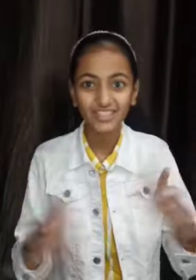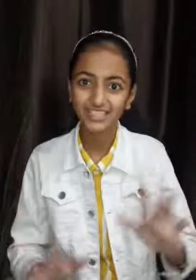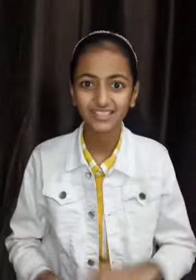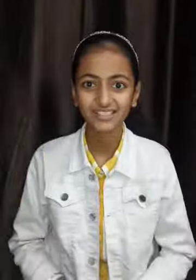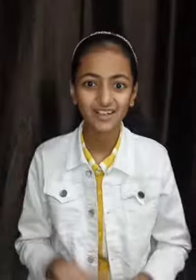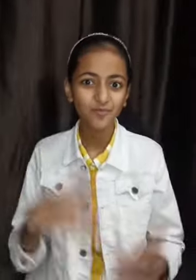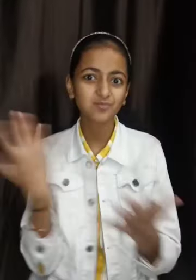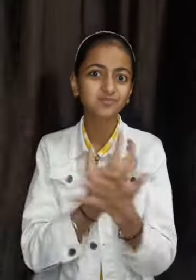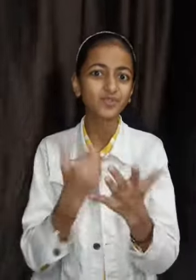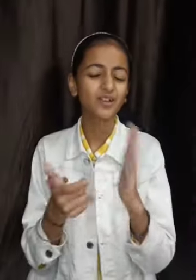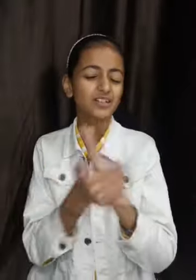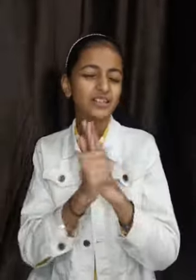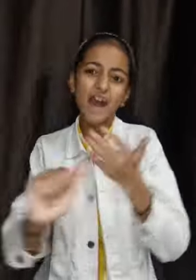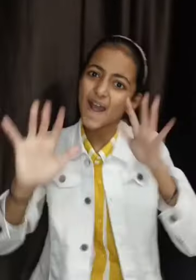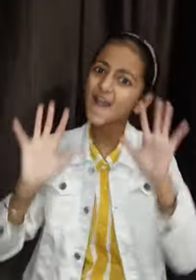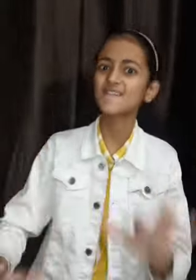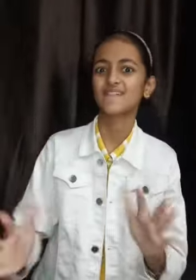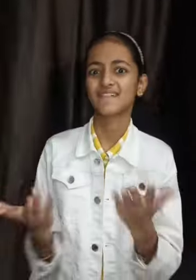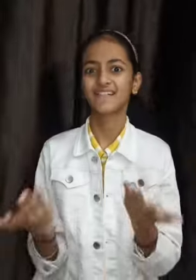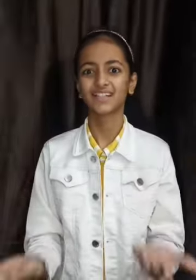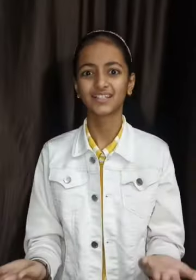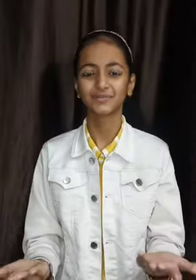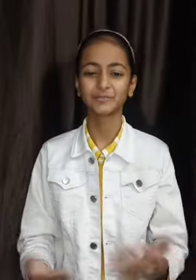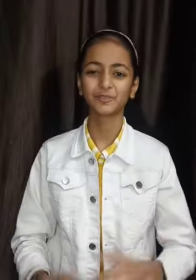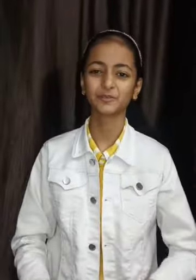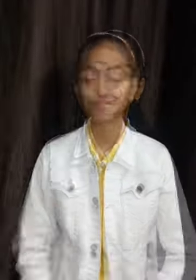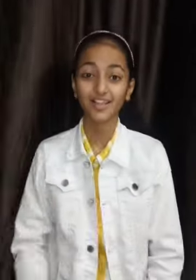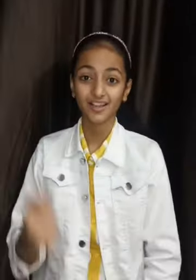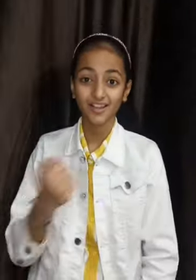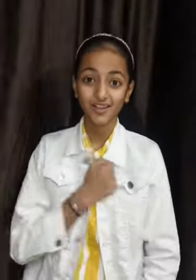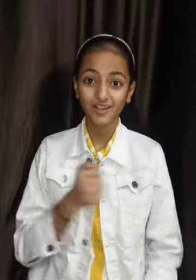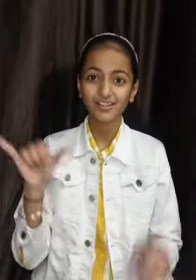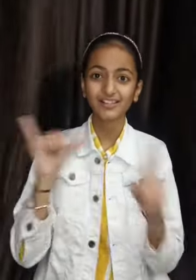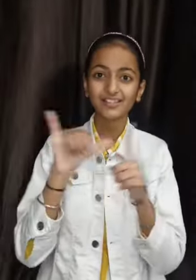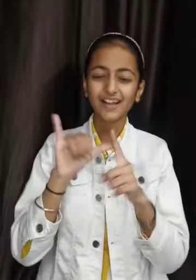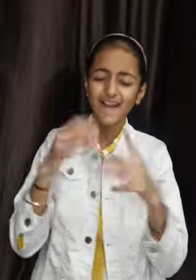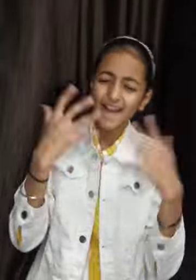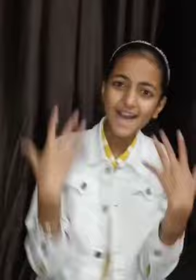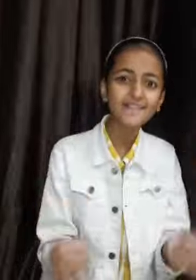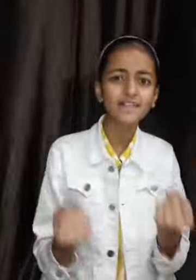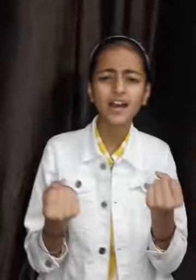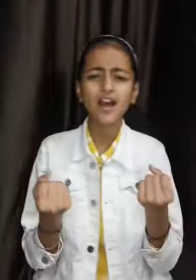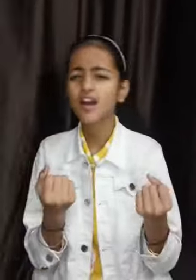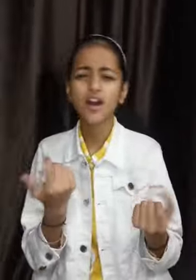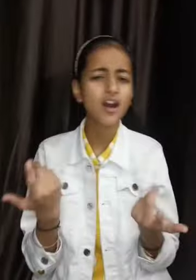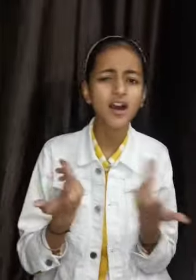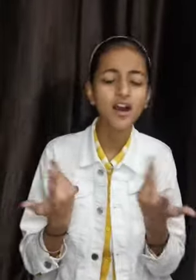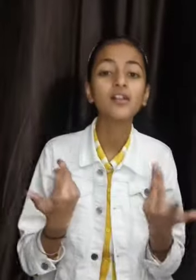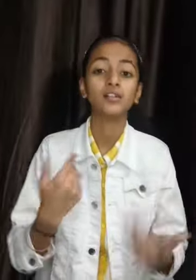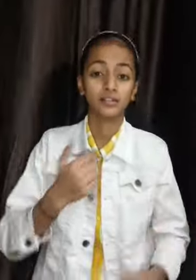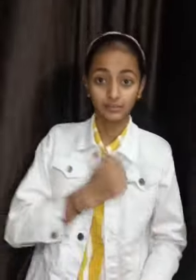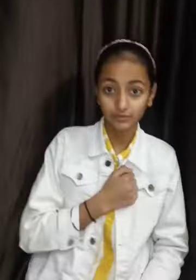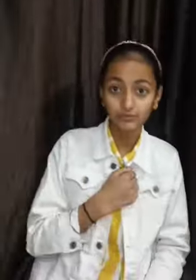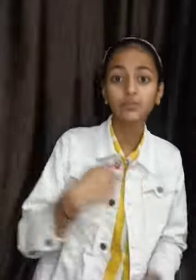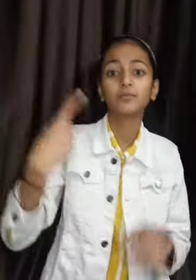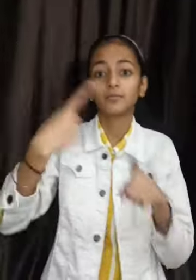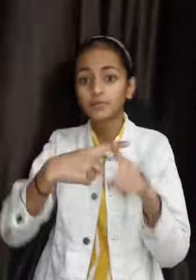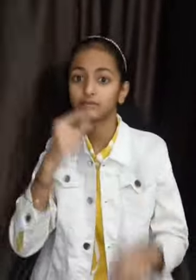यह वीडियो ISLRTC के YouTube चैनल पर उपलब्ध है। मेरे और मेरे भाई के द्वारा भी एक